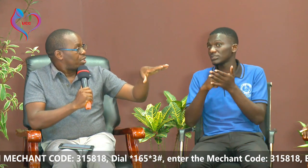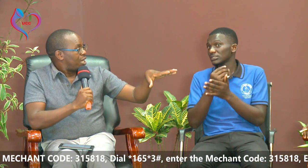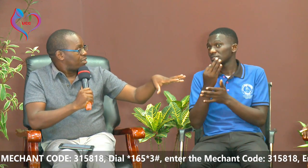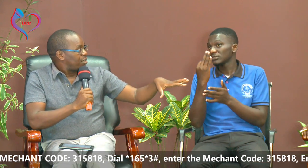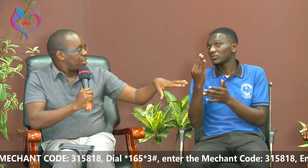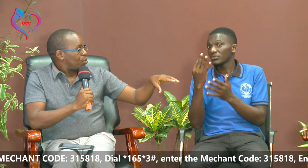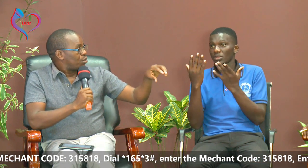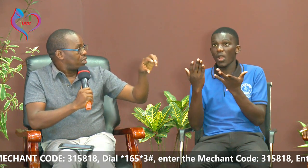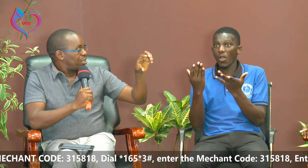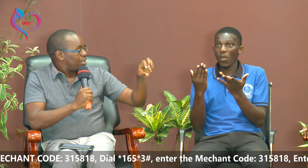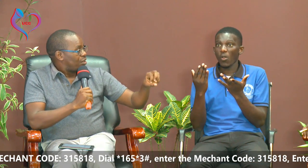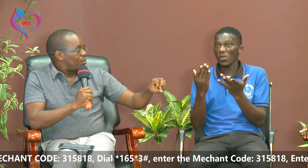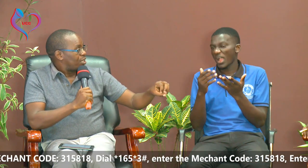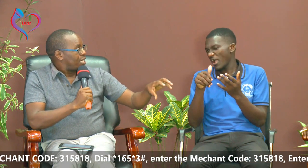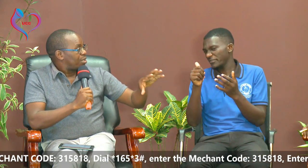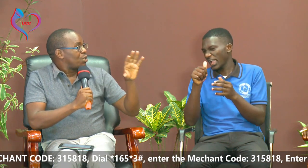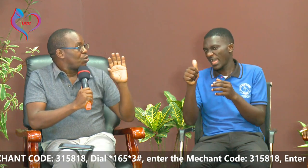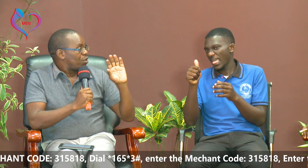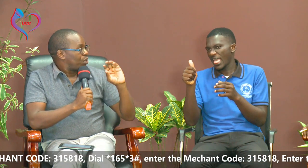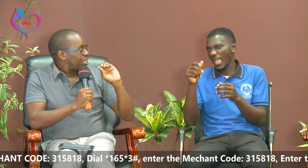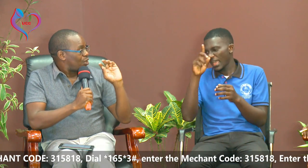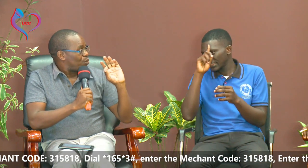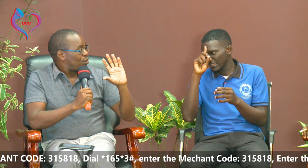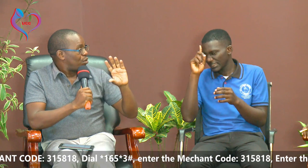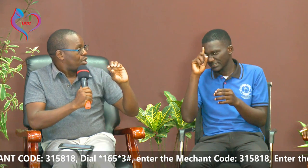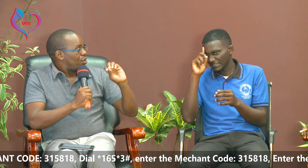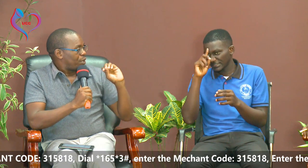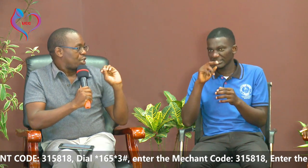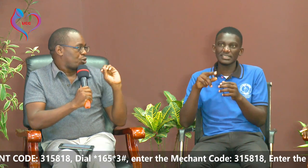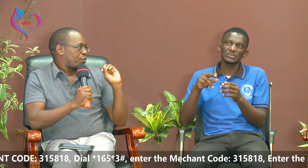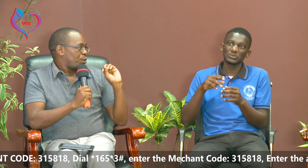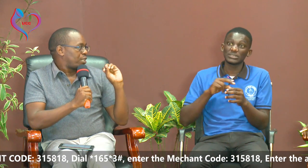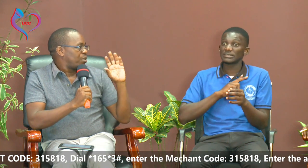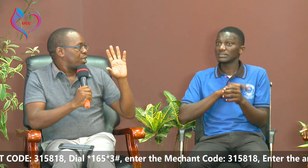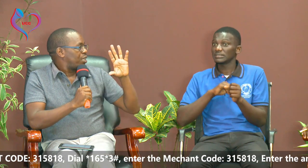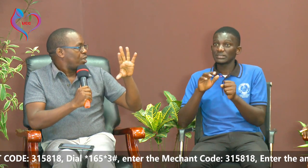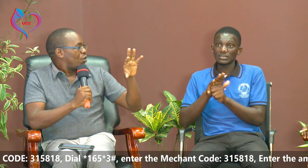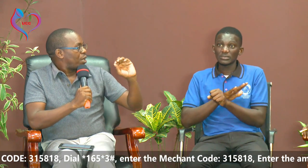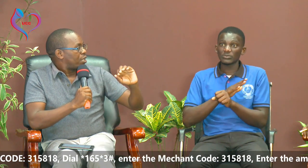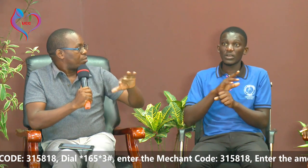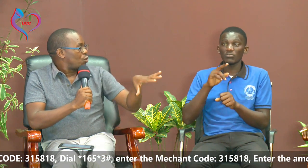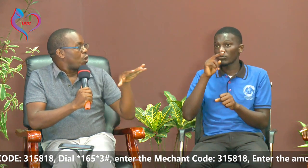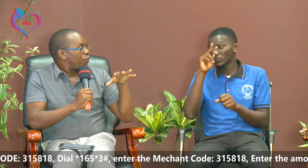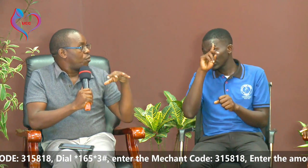ina ni Nemrodi, obo ina ni Simanyigo ino, obo ina Jacobo, obo ina Joseph Wesimye, obo Simanyigo wa